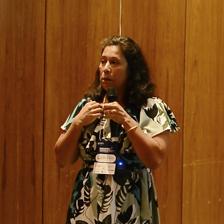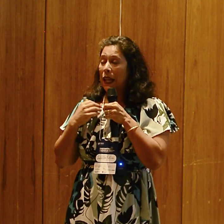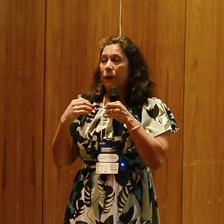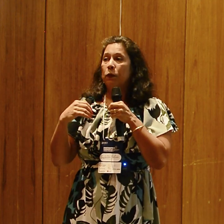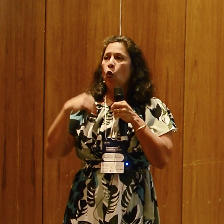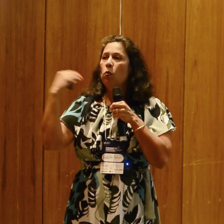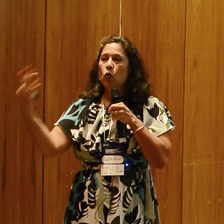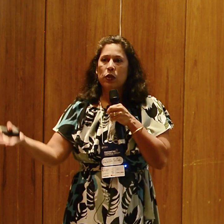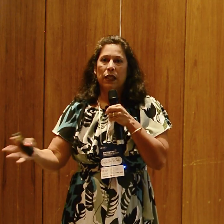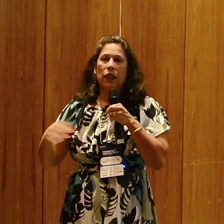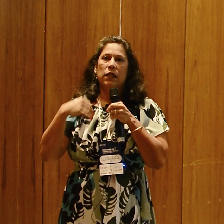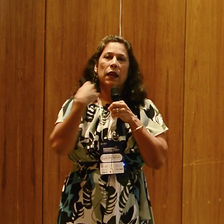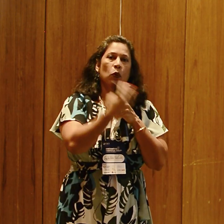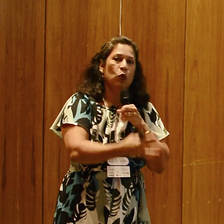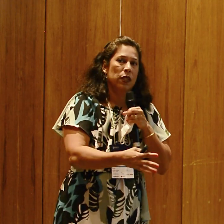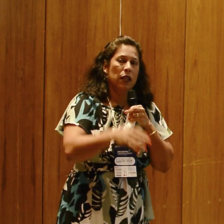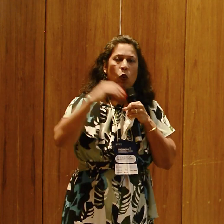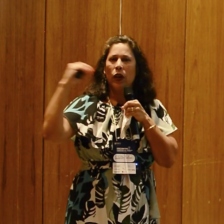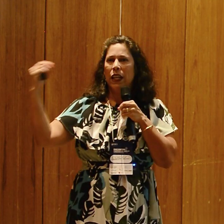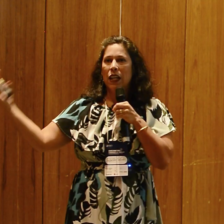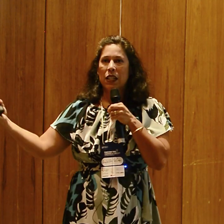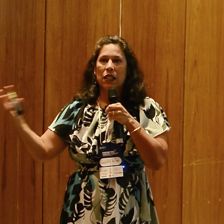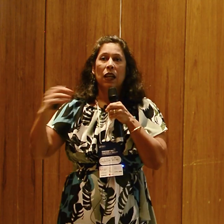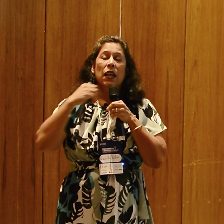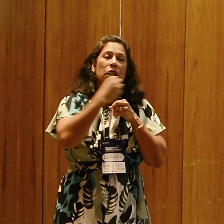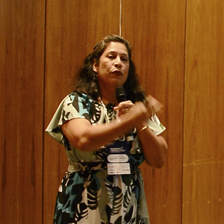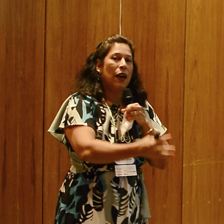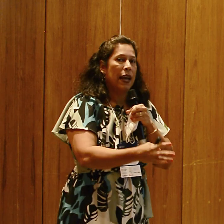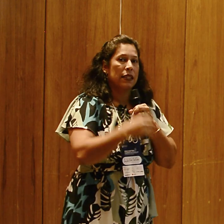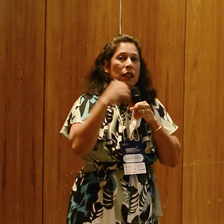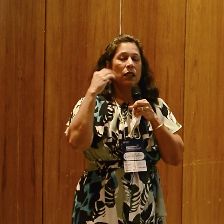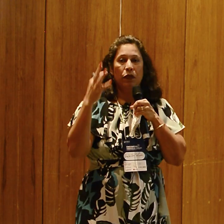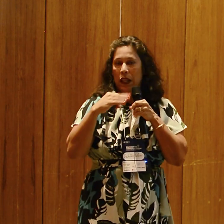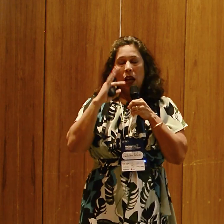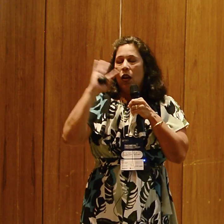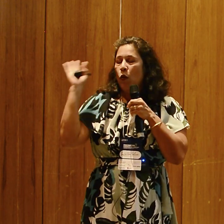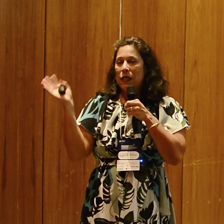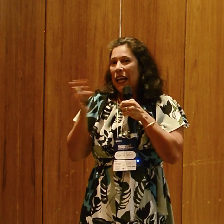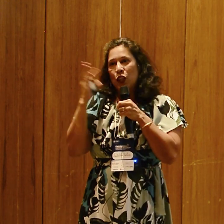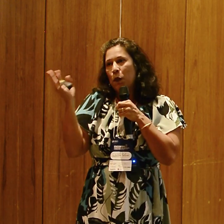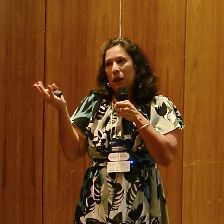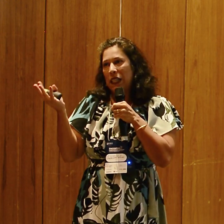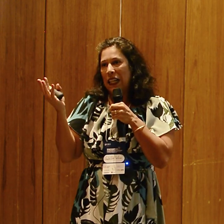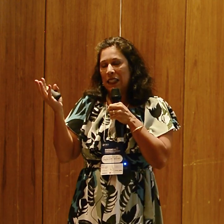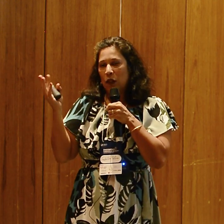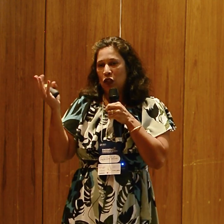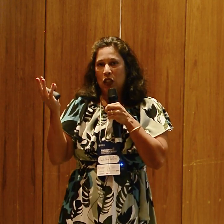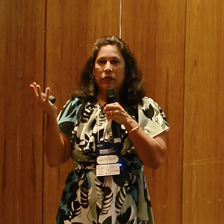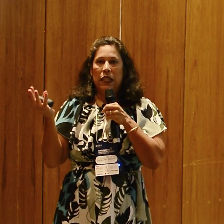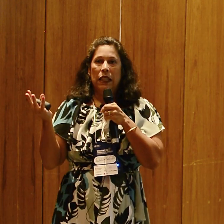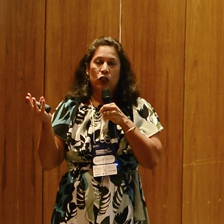diferenciadas também, com música, sem música, com criança, em festas, enfim. Uma série de